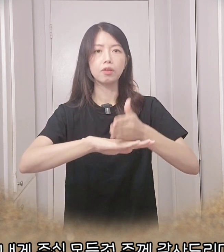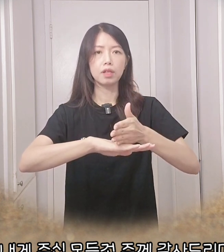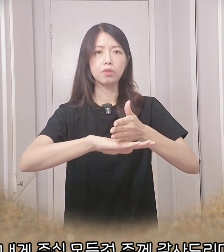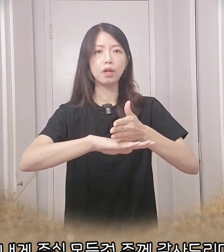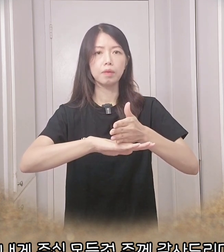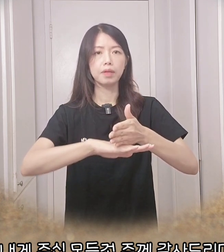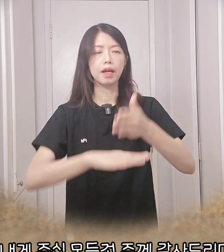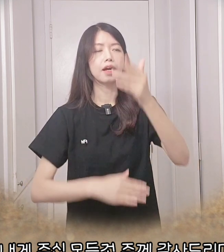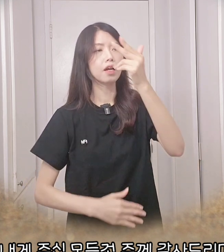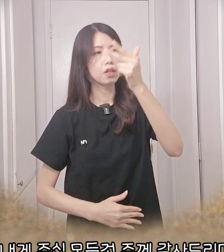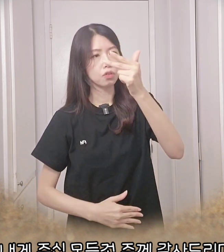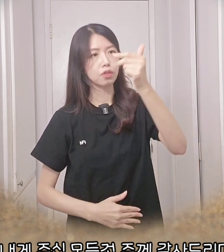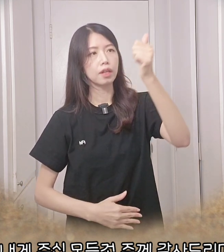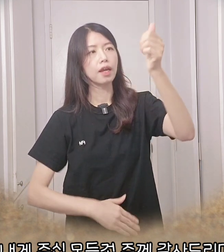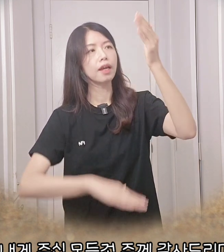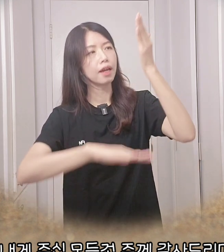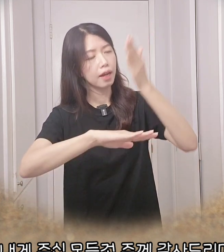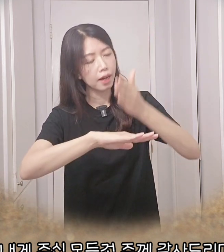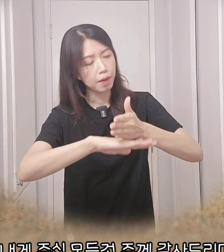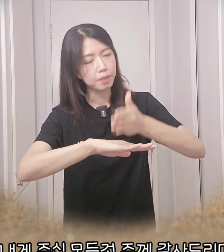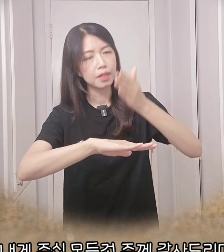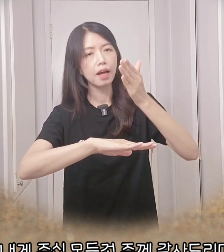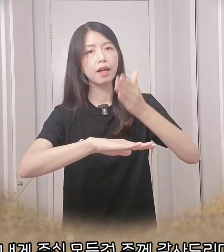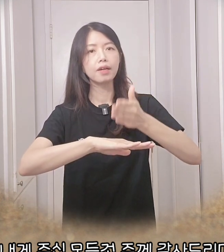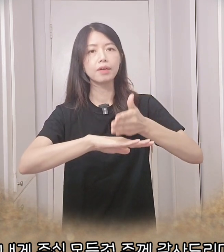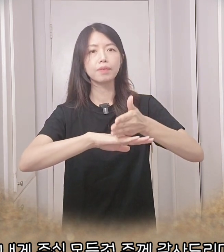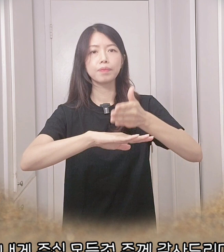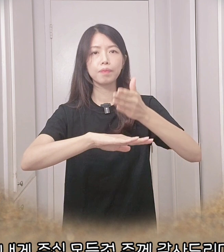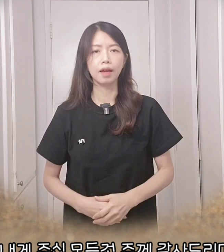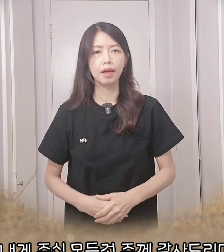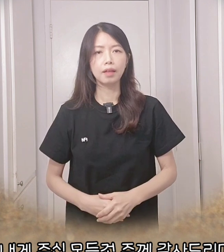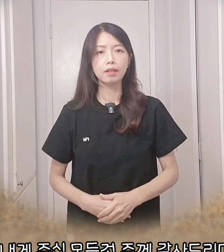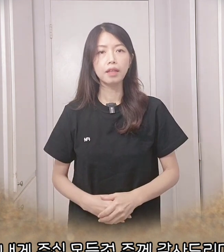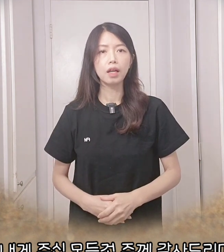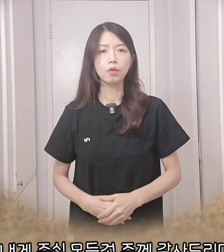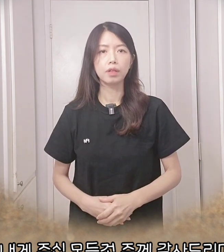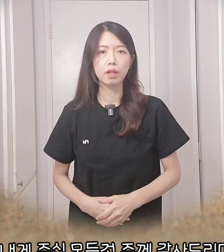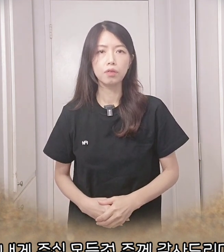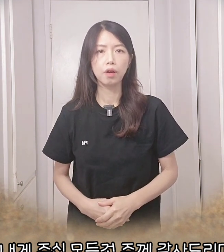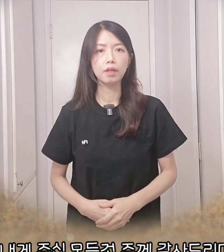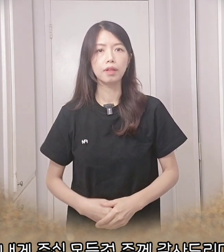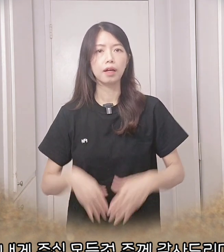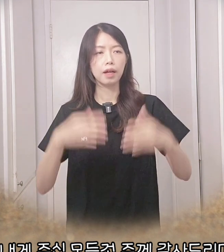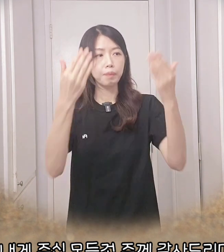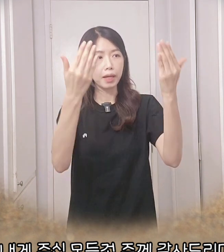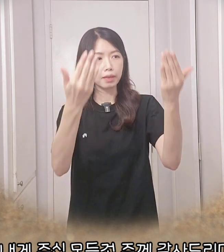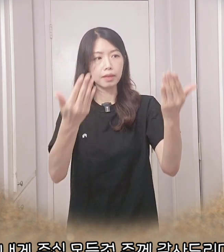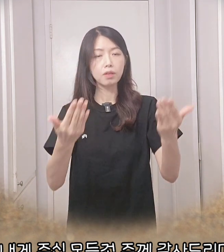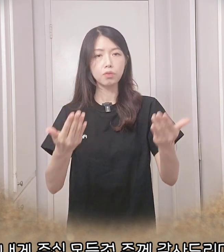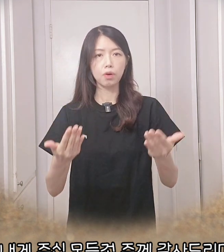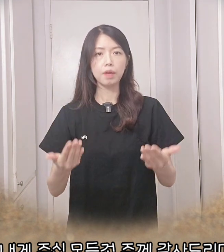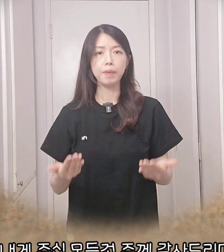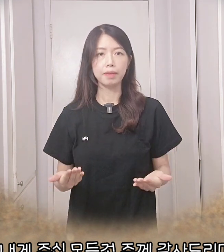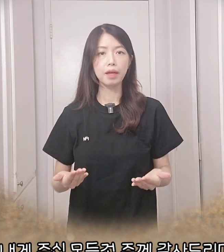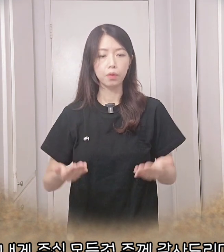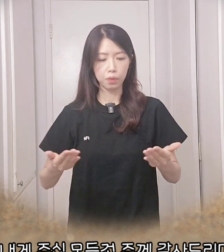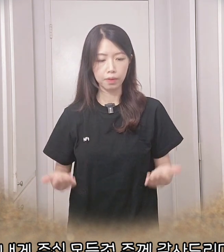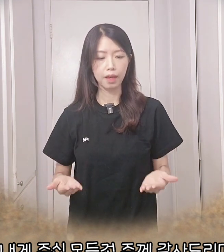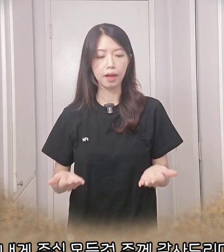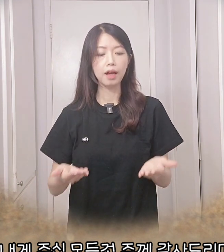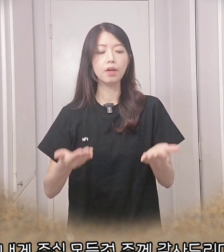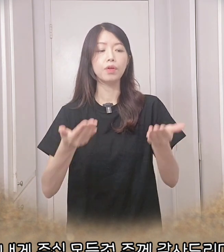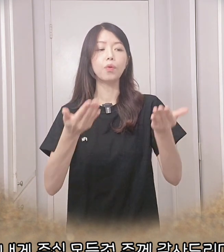감사합니다 이런 뜻의 수어가 됩니다. 주께 감사 드리다라고 하는 뜻의 수어는 아까 받다 수어의